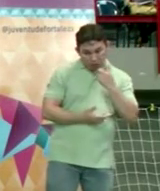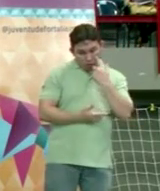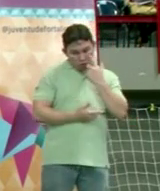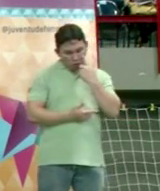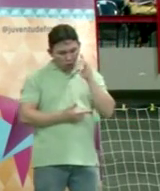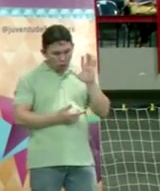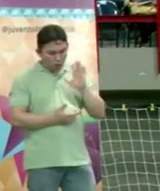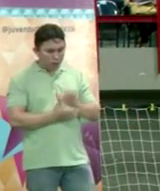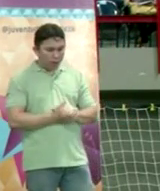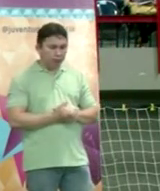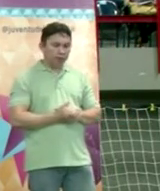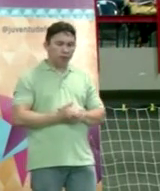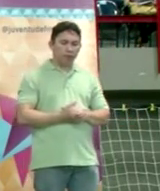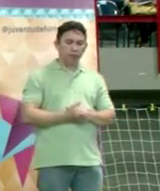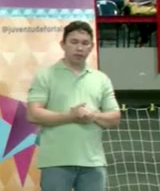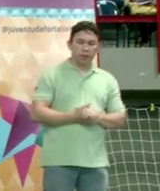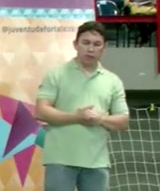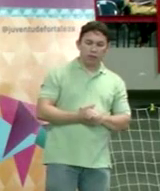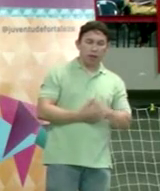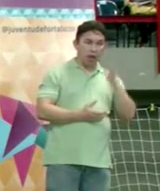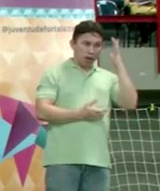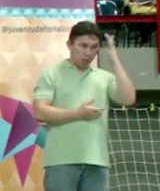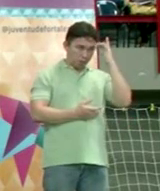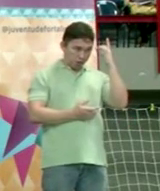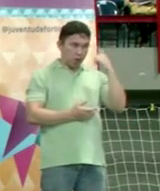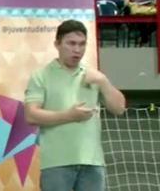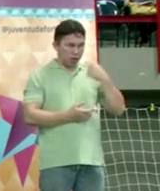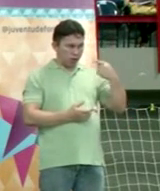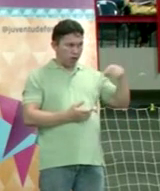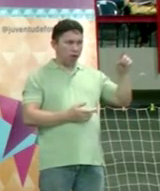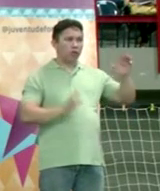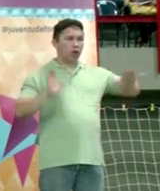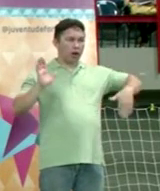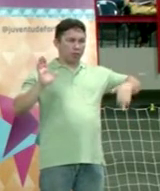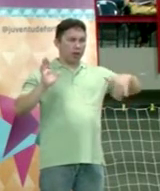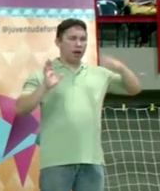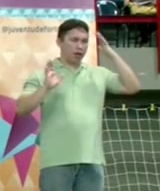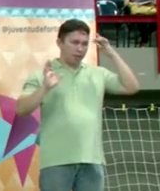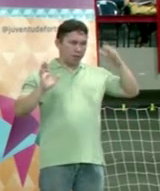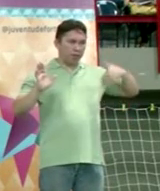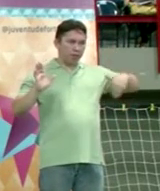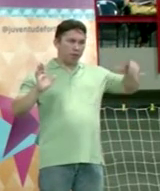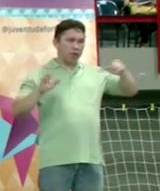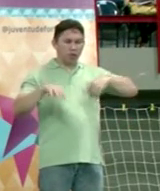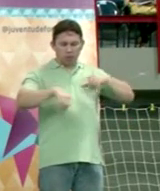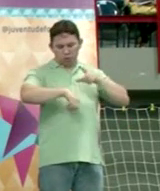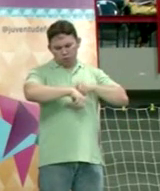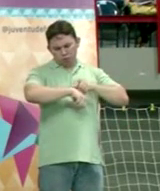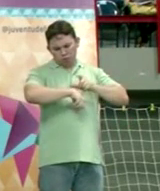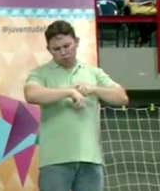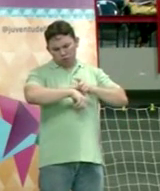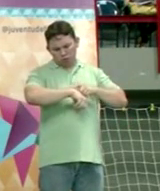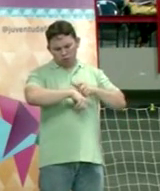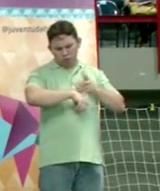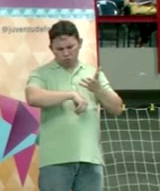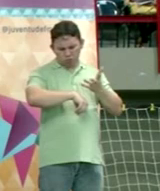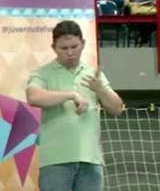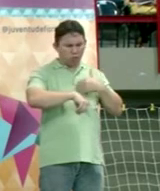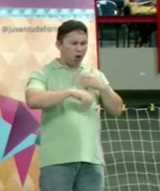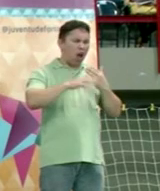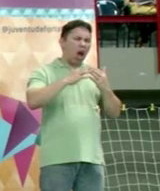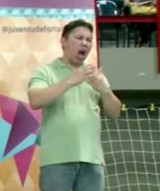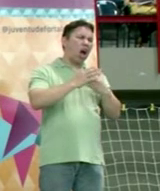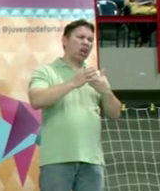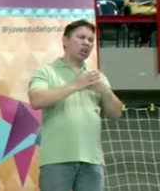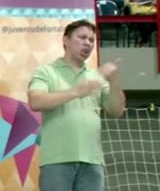Titi, amanhã eu vou à praia, e aí eu vou no horário, até